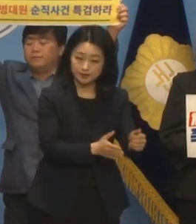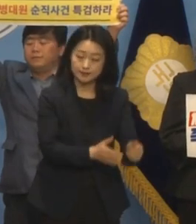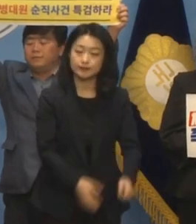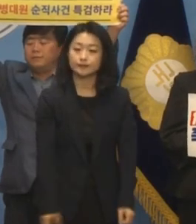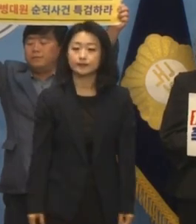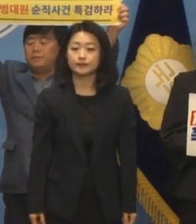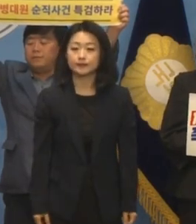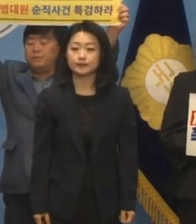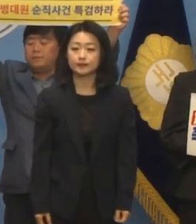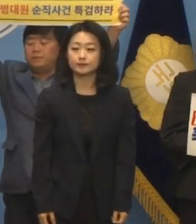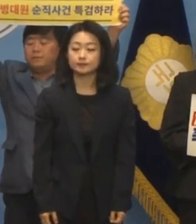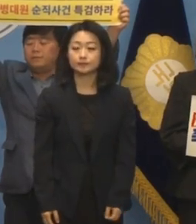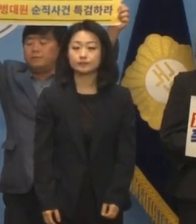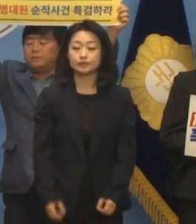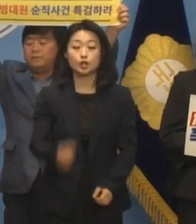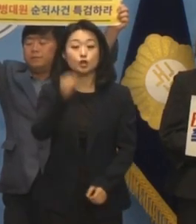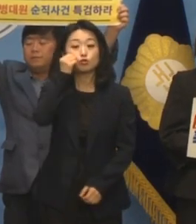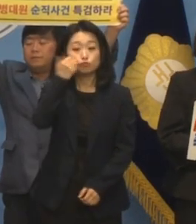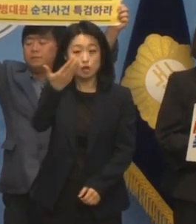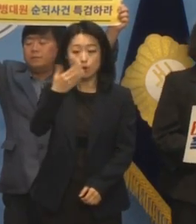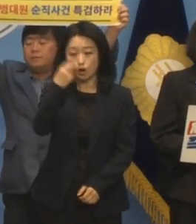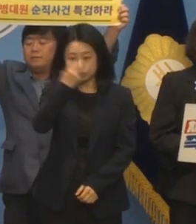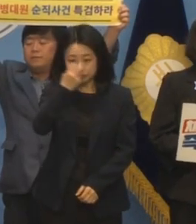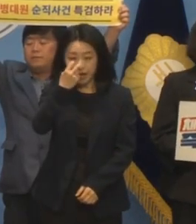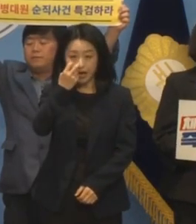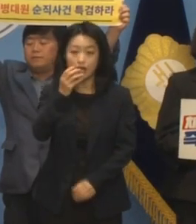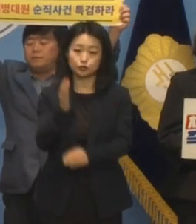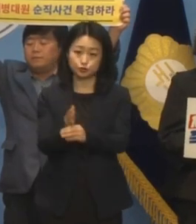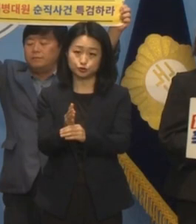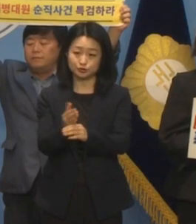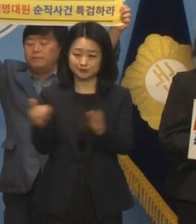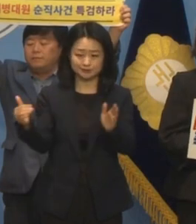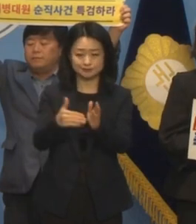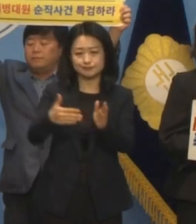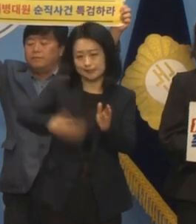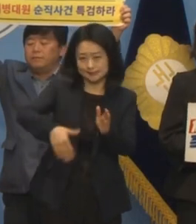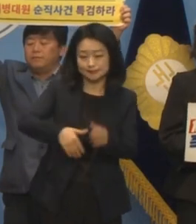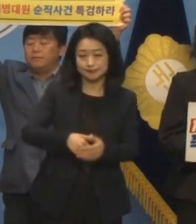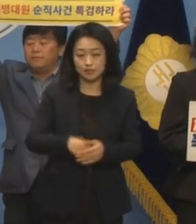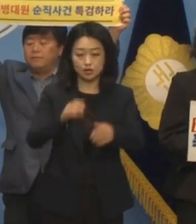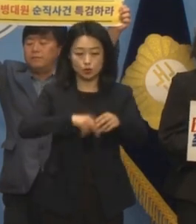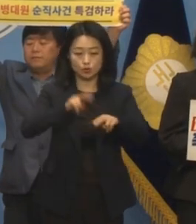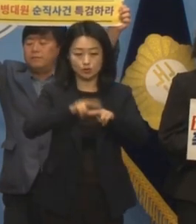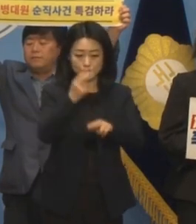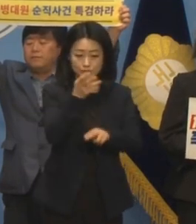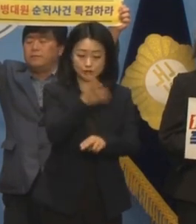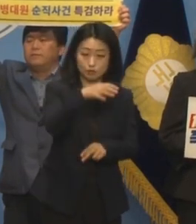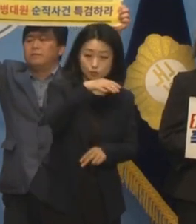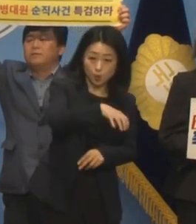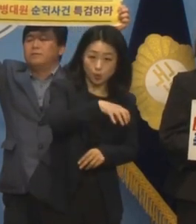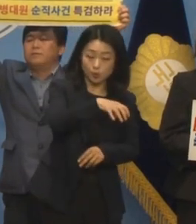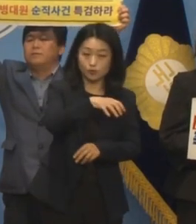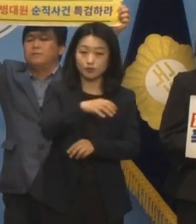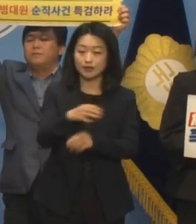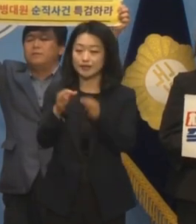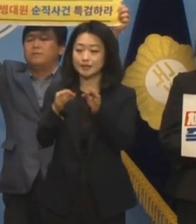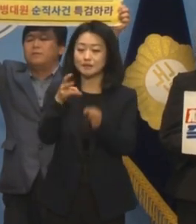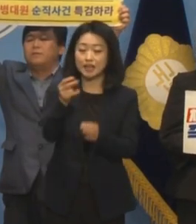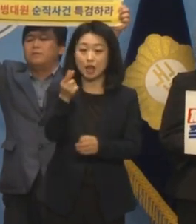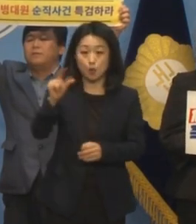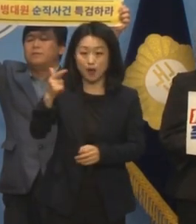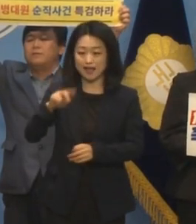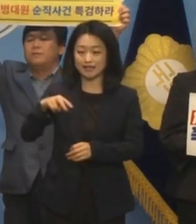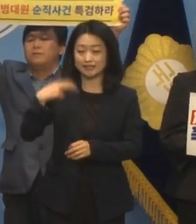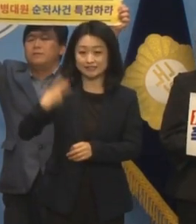바랍니다. 지금 9개월째 수사가 되고 있지만 언제 끝날지 기미가 안 보입니다. 공수처는 김계원 사령관 1명 조사하는데 거의 한